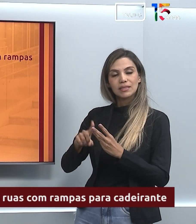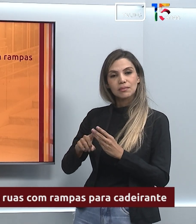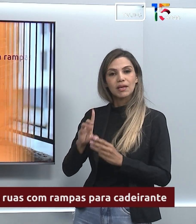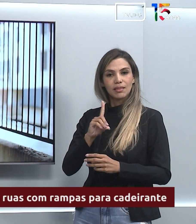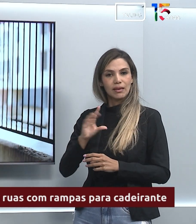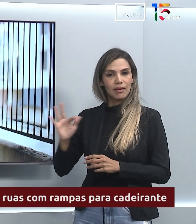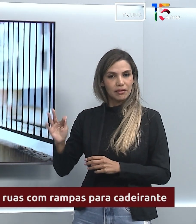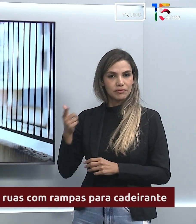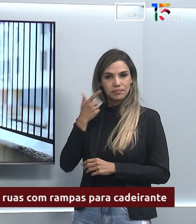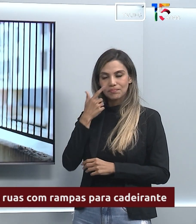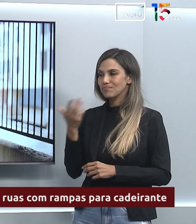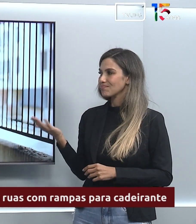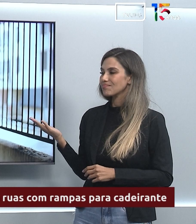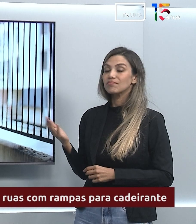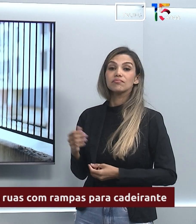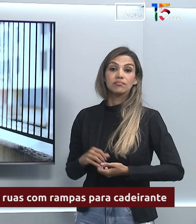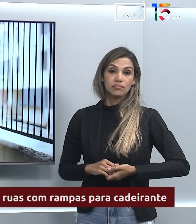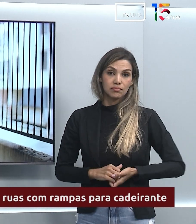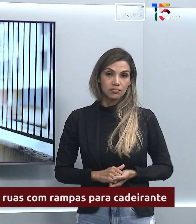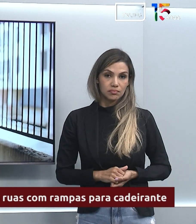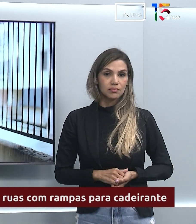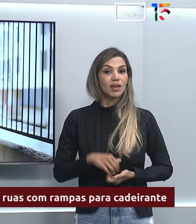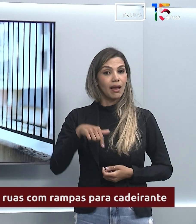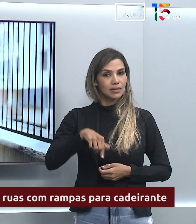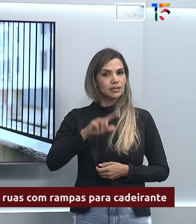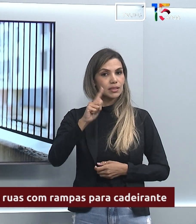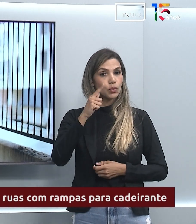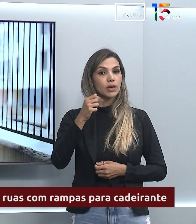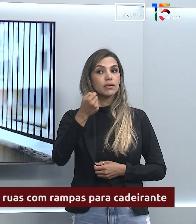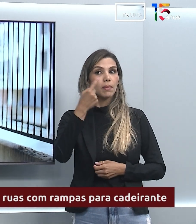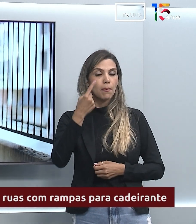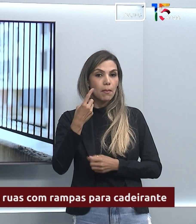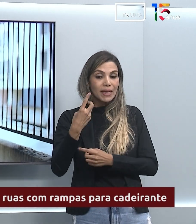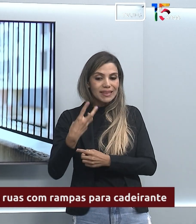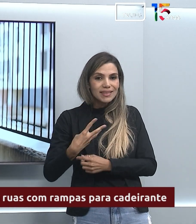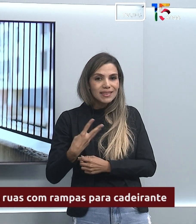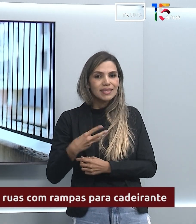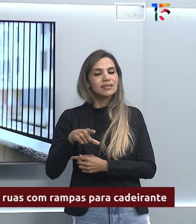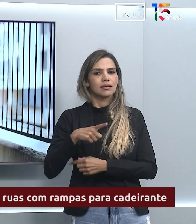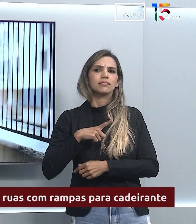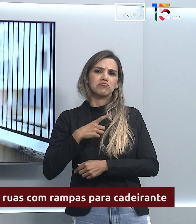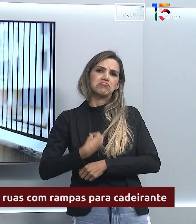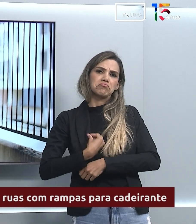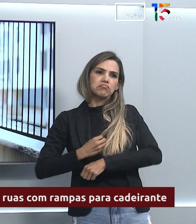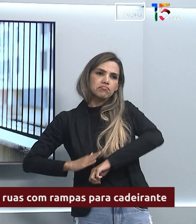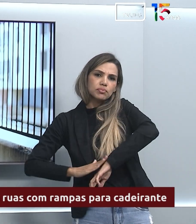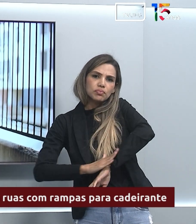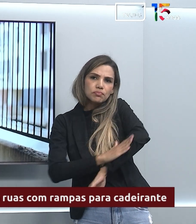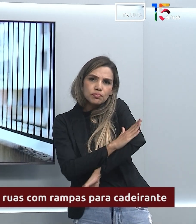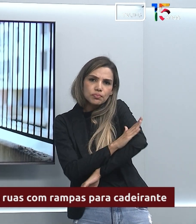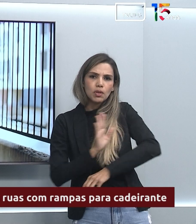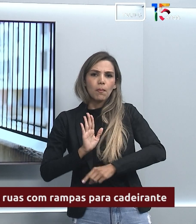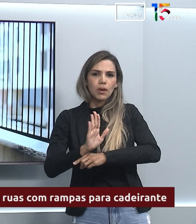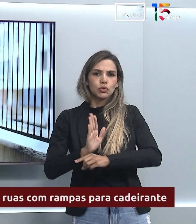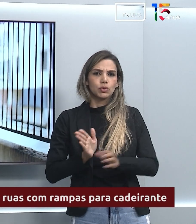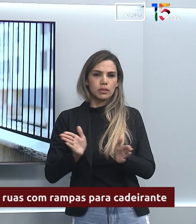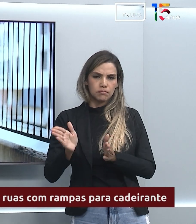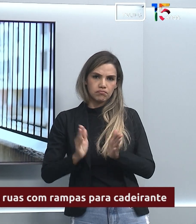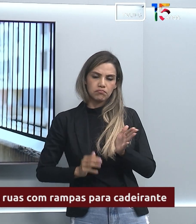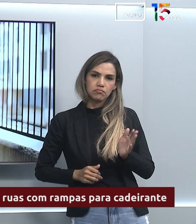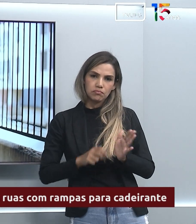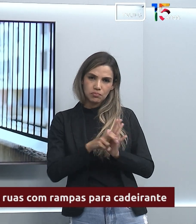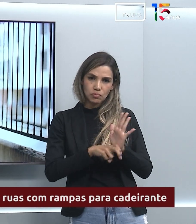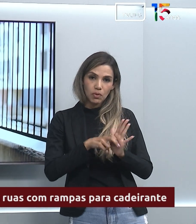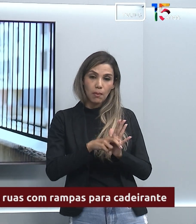Federal. Ainda de acordo com o levantamento, Goiânia é a terceira capital com a maior presença de rampa para cadeirantes, atrás apenas